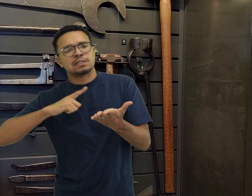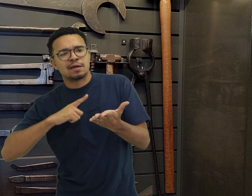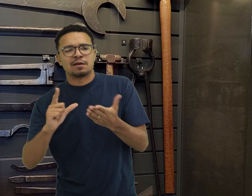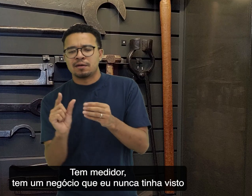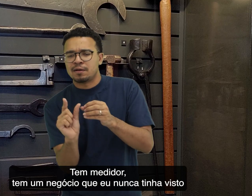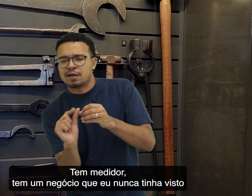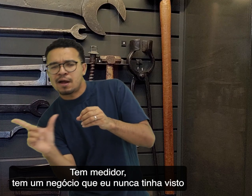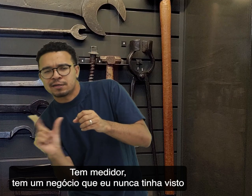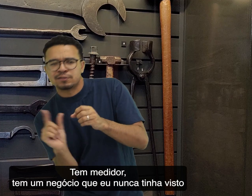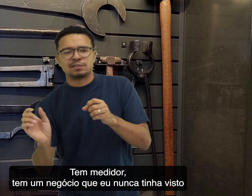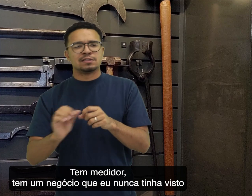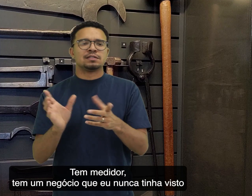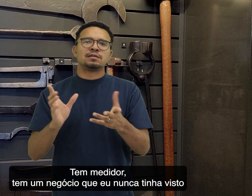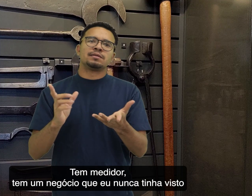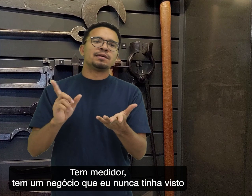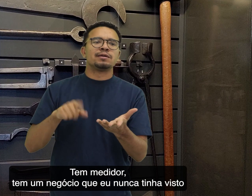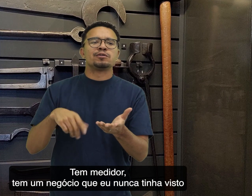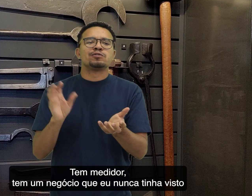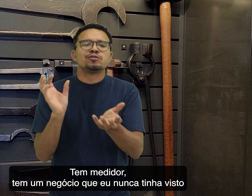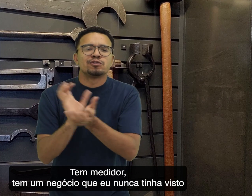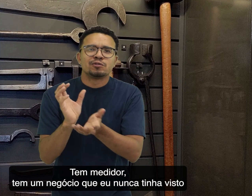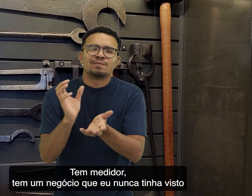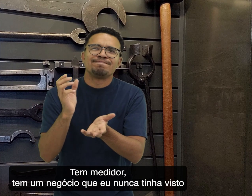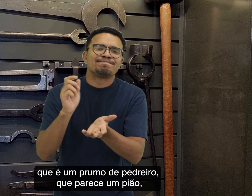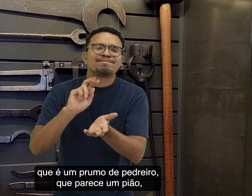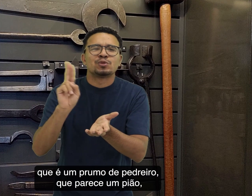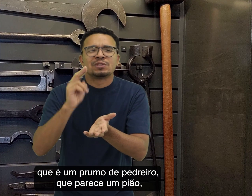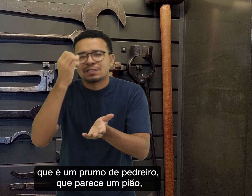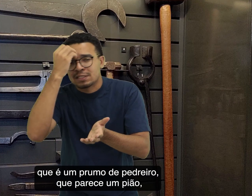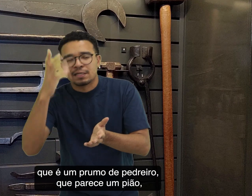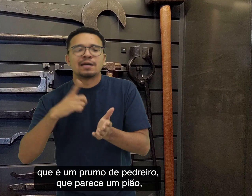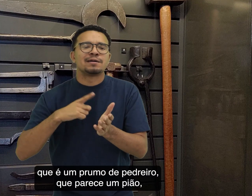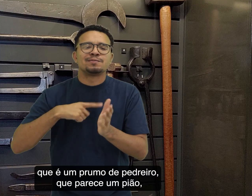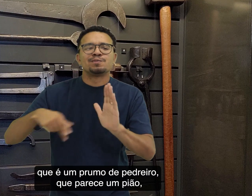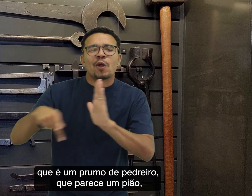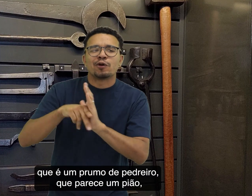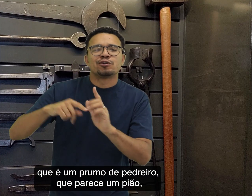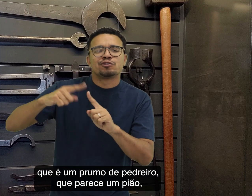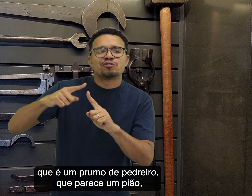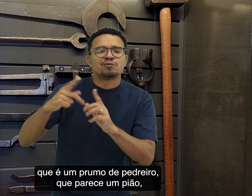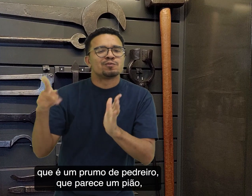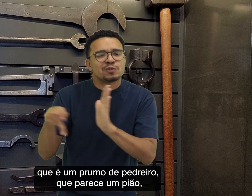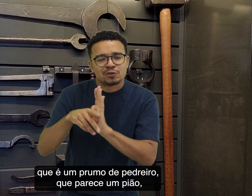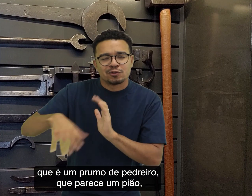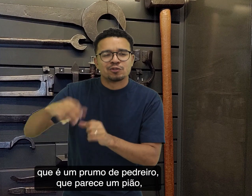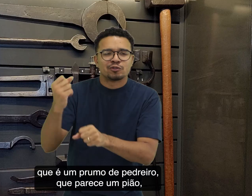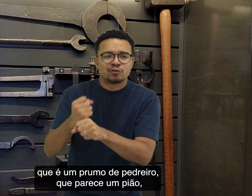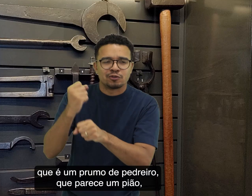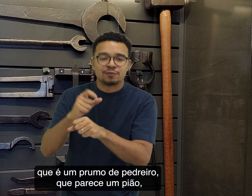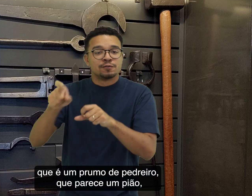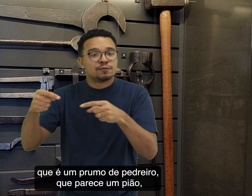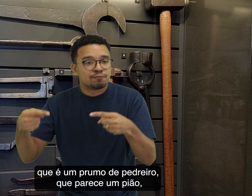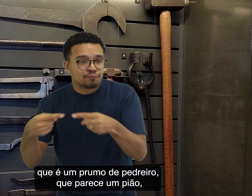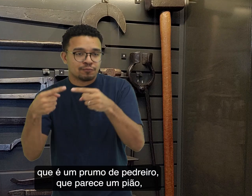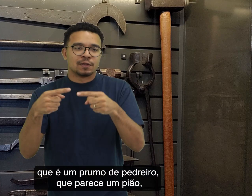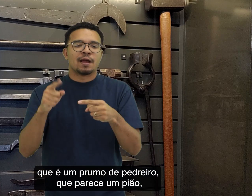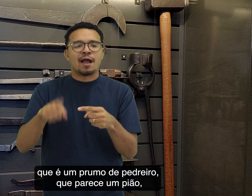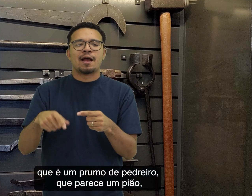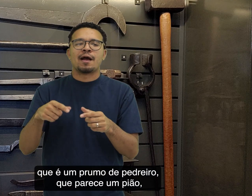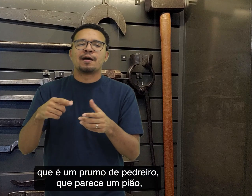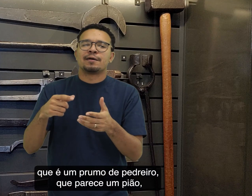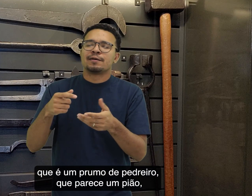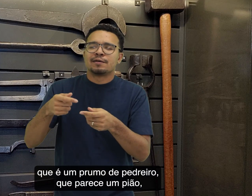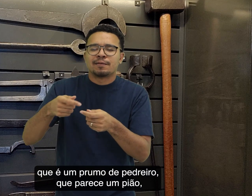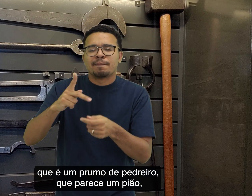losangos. Aí tem medidor, tem um negócio que eu nunca tinha visto, que é um prumo de pedreiro, que parece